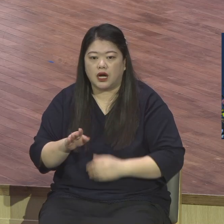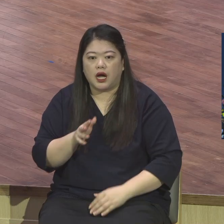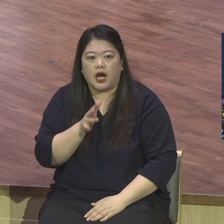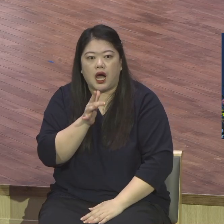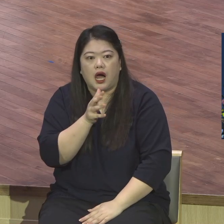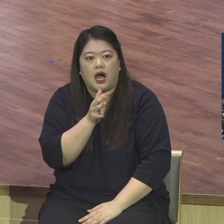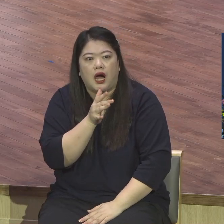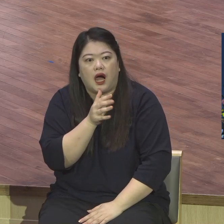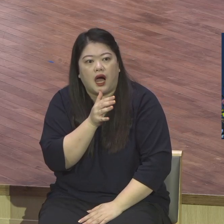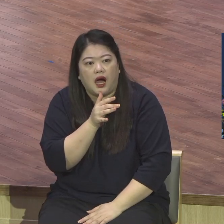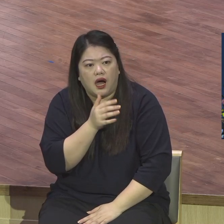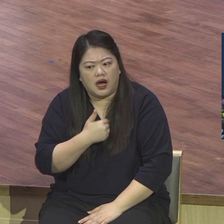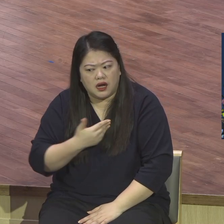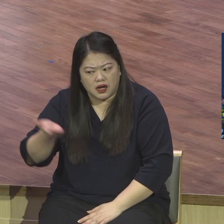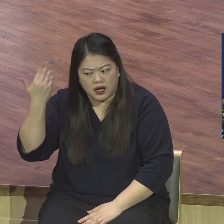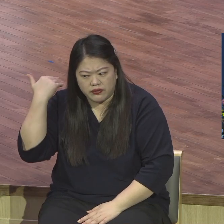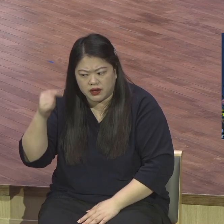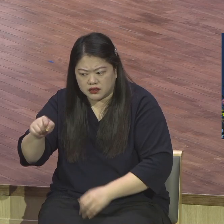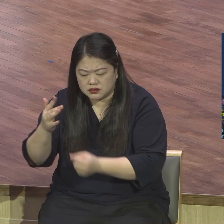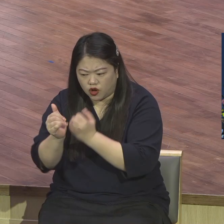말이구나.